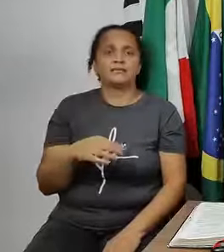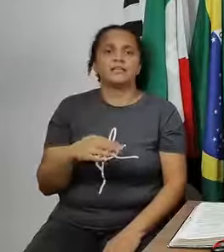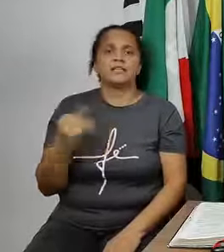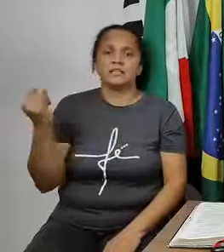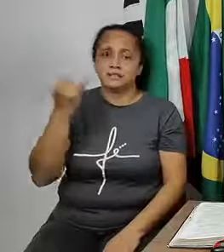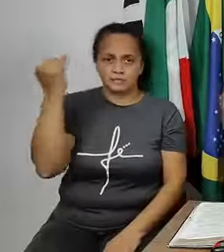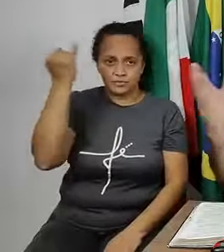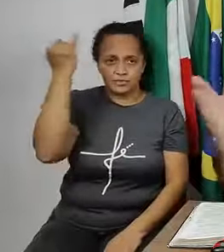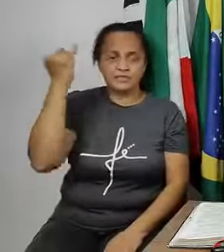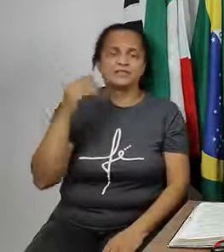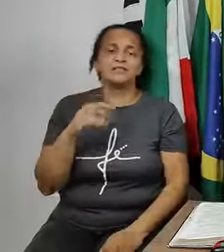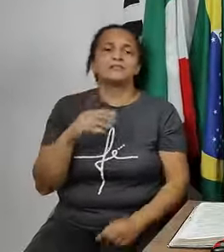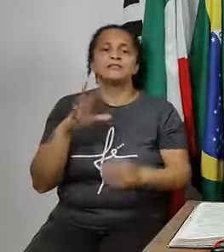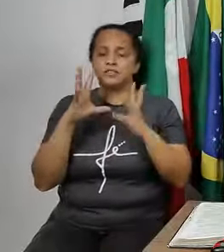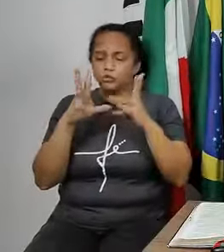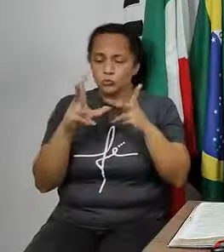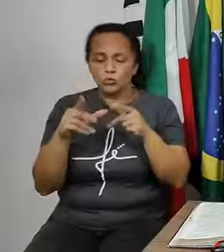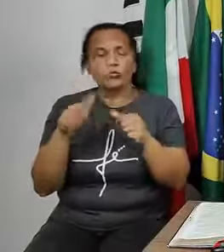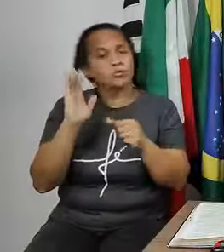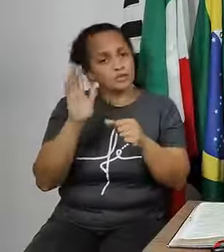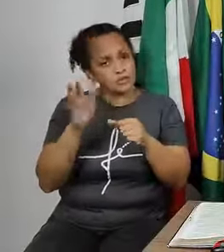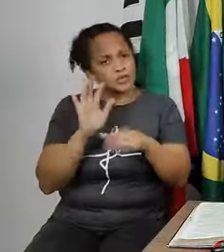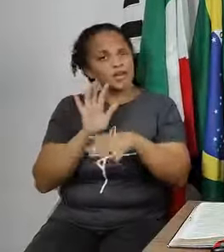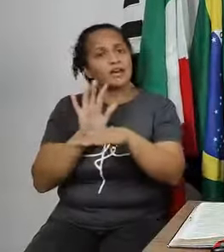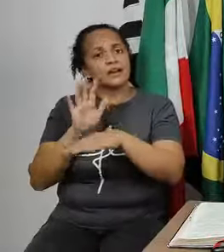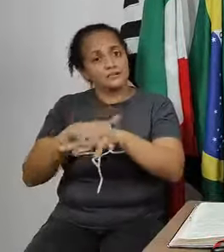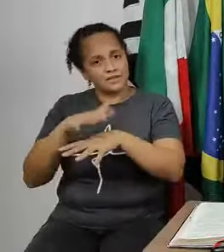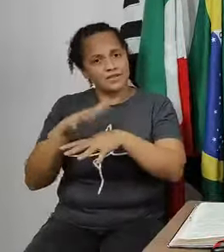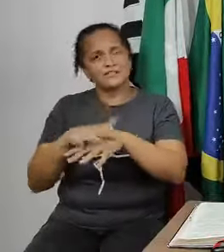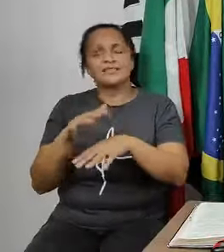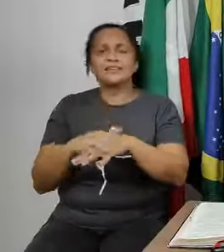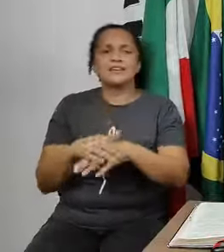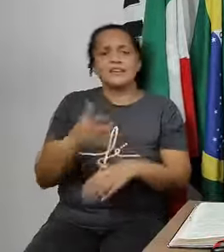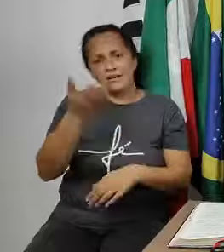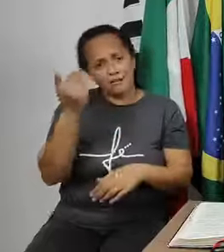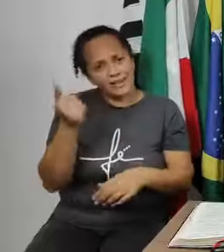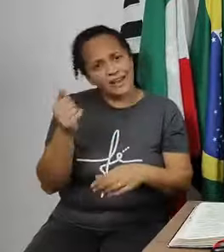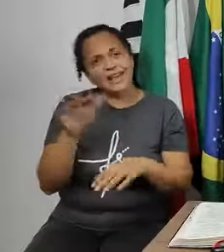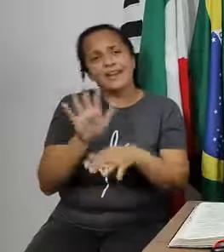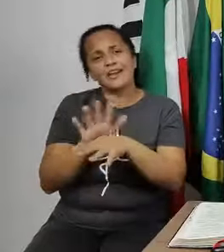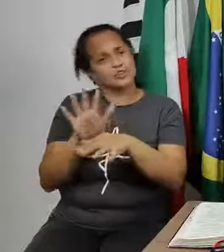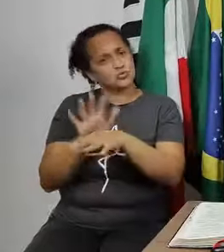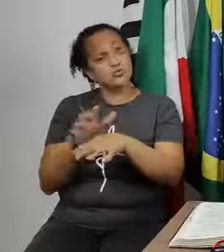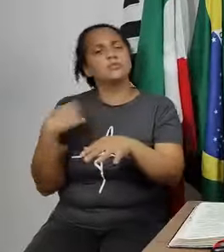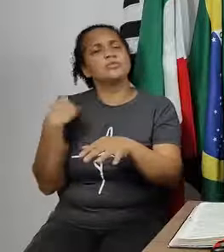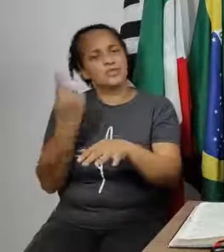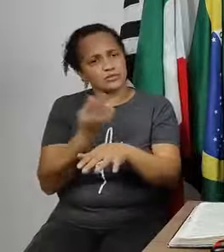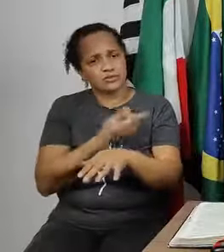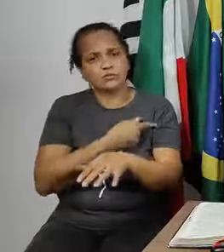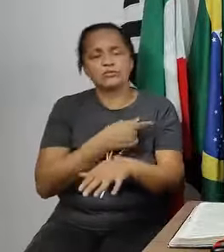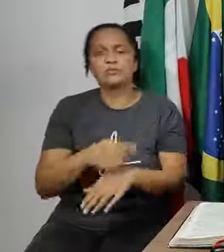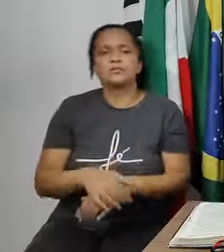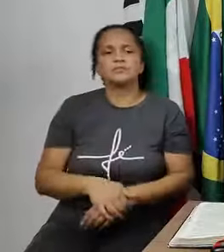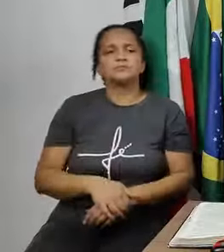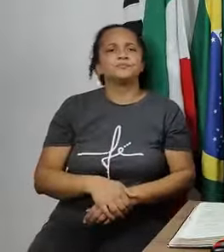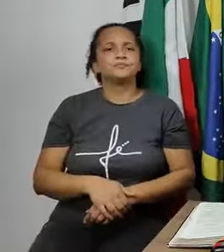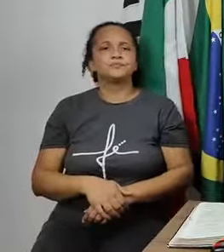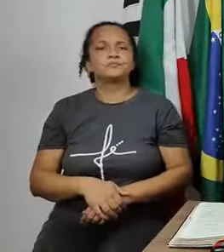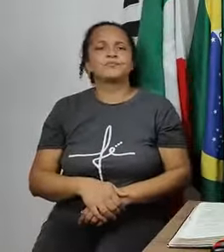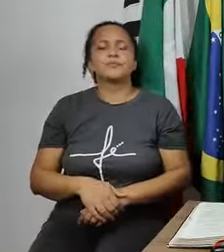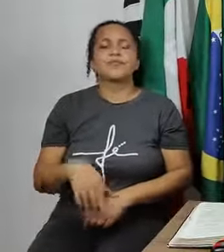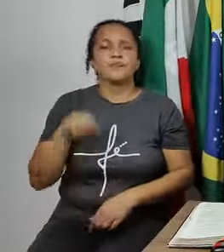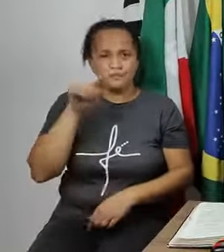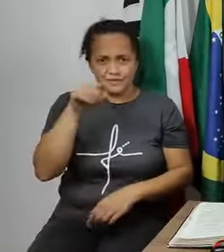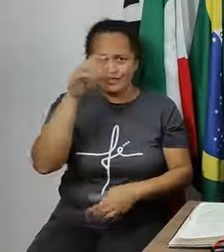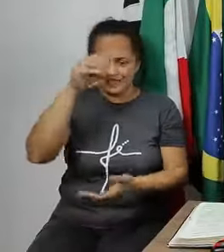trabalho que a gente tem feito nos últimos 30 anos. Apoie a gente, vamos apoiar, Você, o